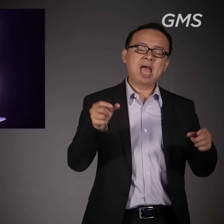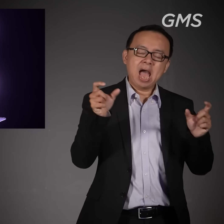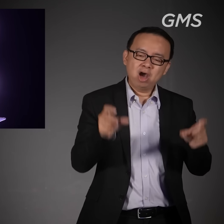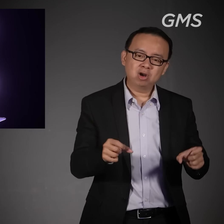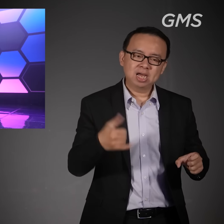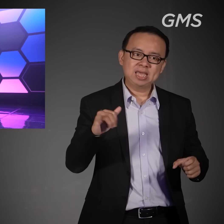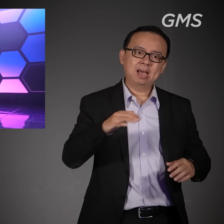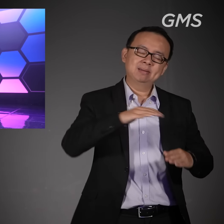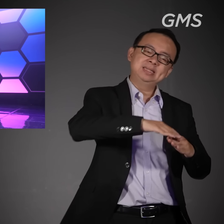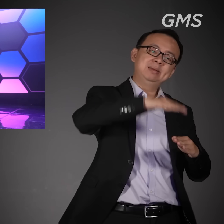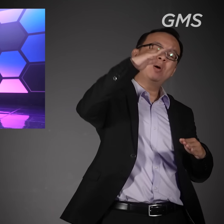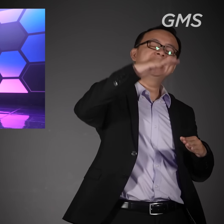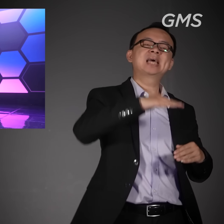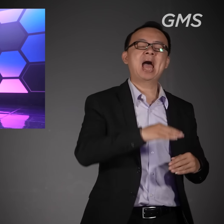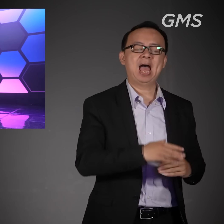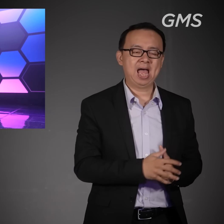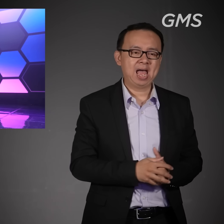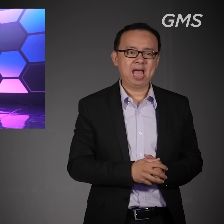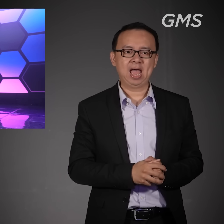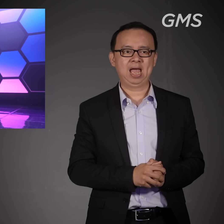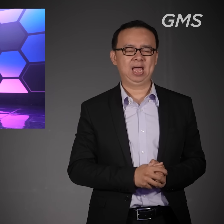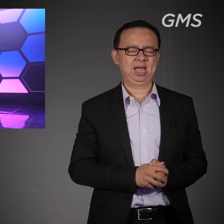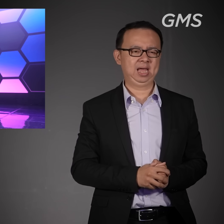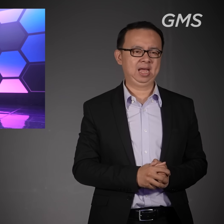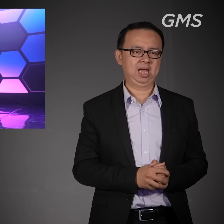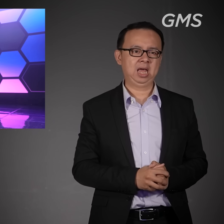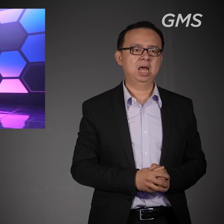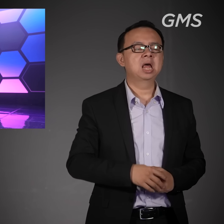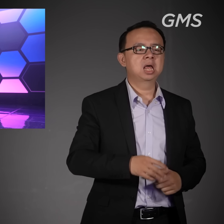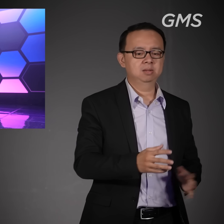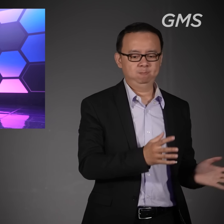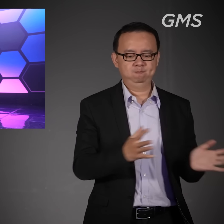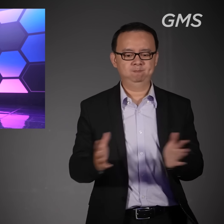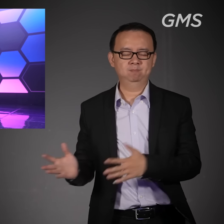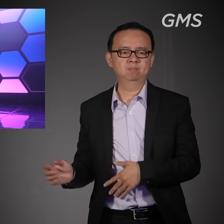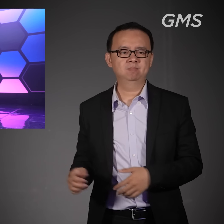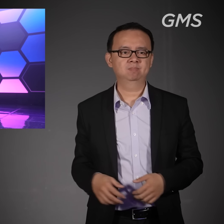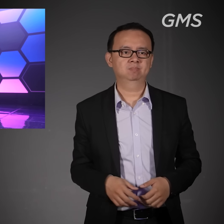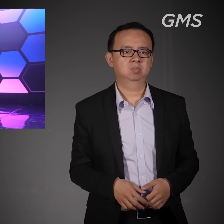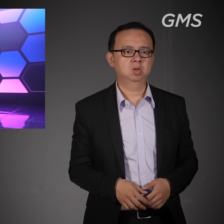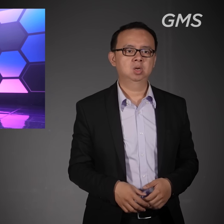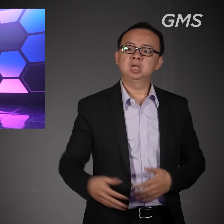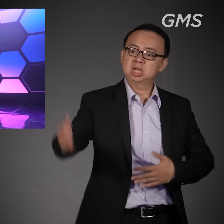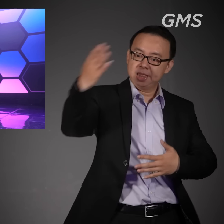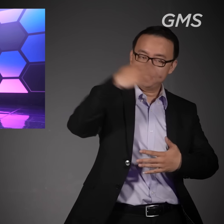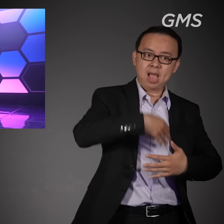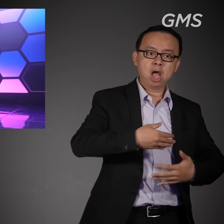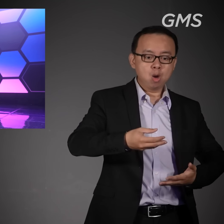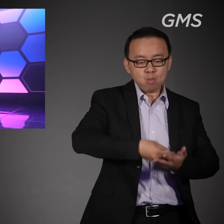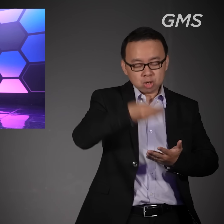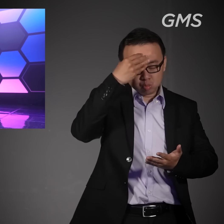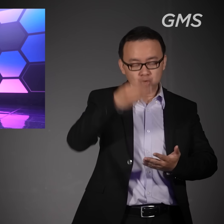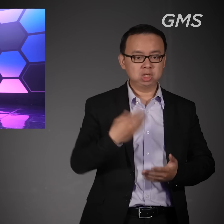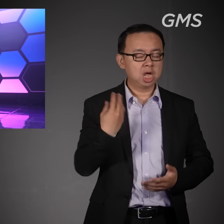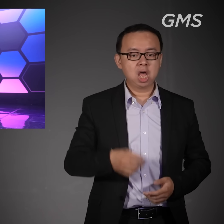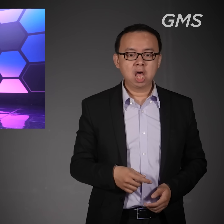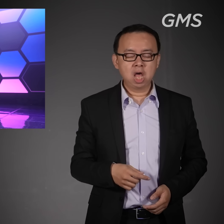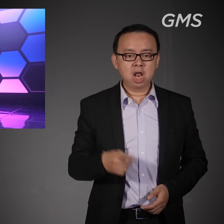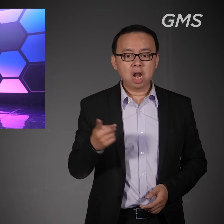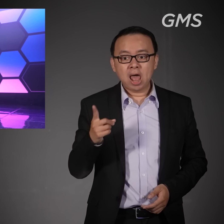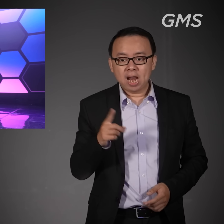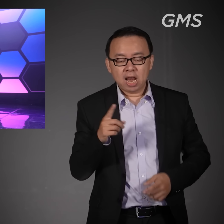Yesus. Pada waktu itu datanglah murid-muridnya. Dan mereka heran bahwa ia sedang bercakap-cakap